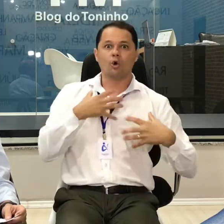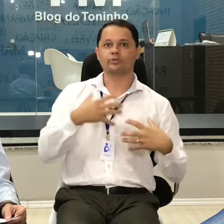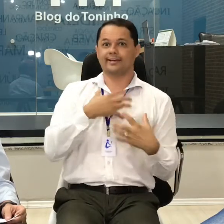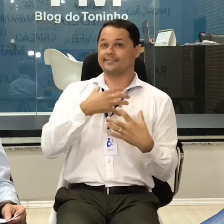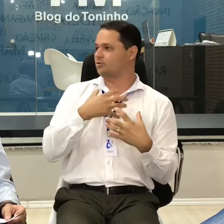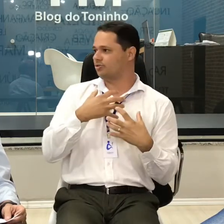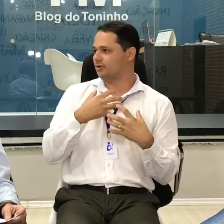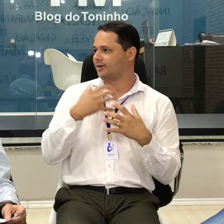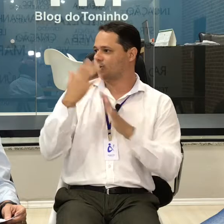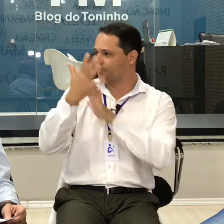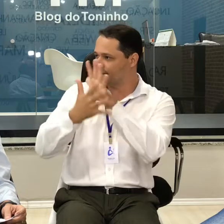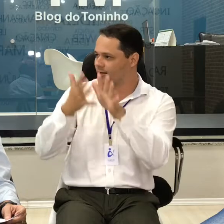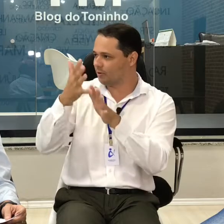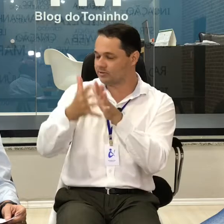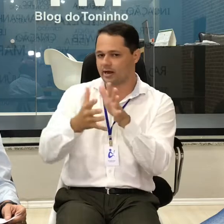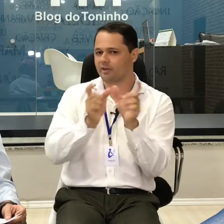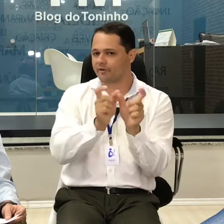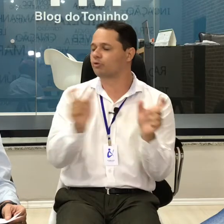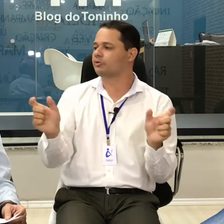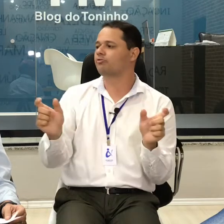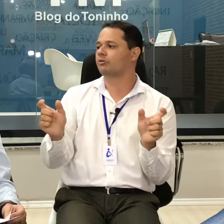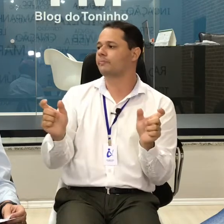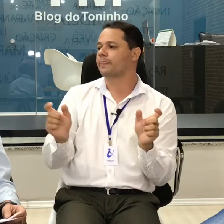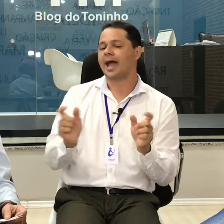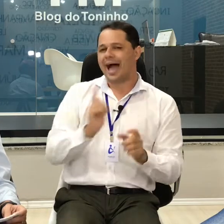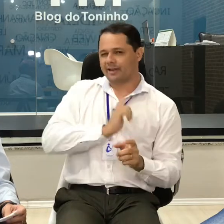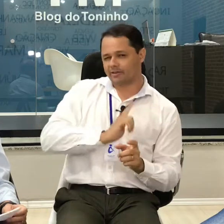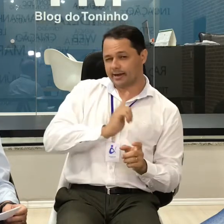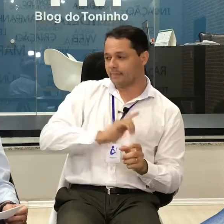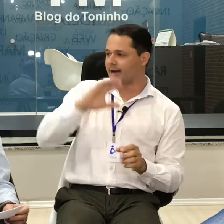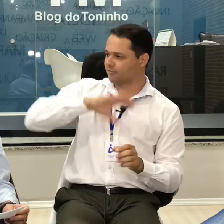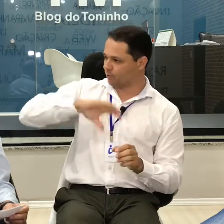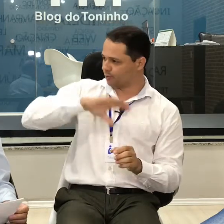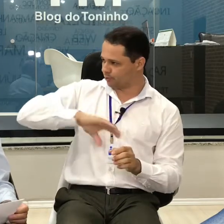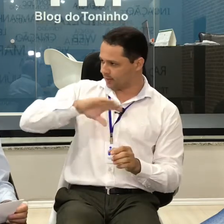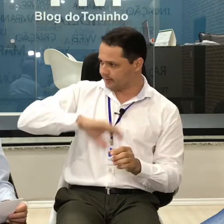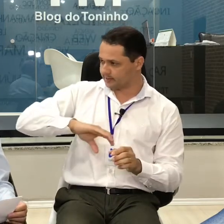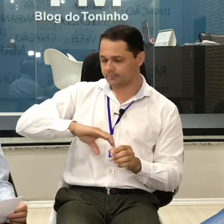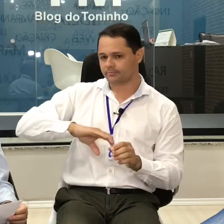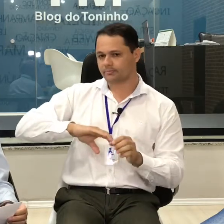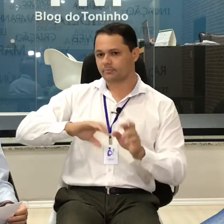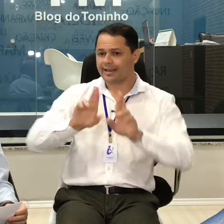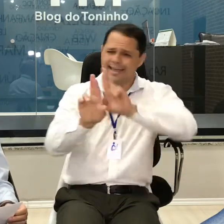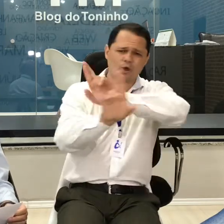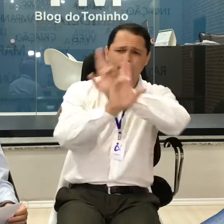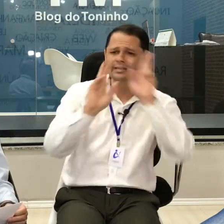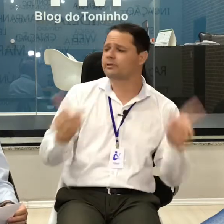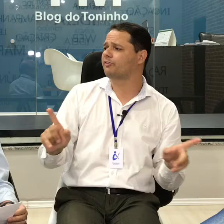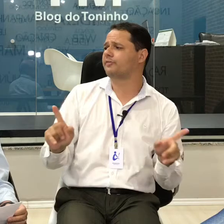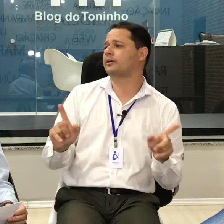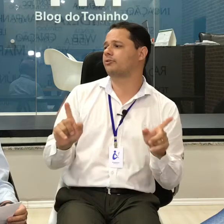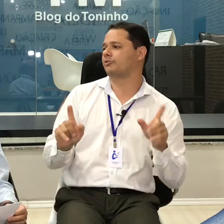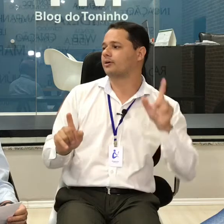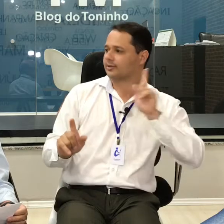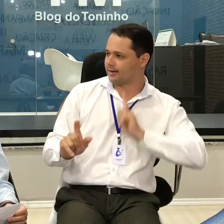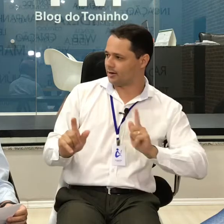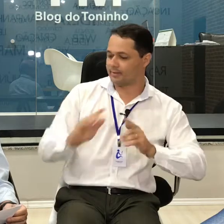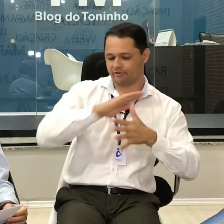consegue sentir. Então, para ele, a língua de sinais faz todo sentido. Além de que a gramática do português, ela é completamente diferente da gramática da